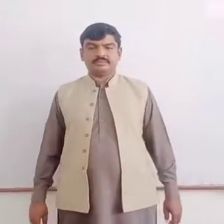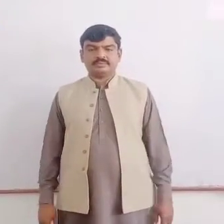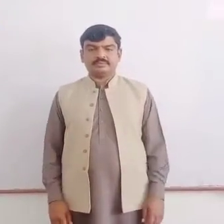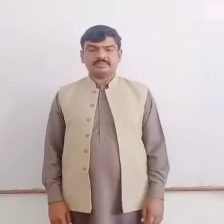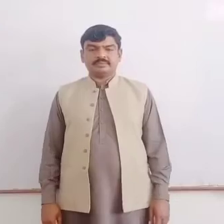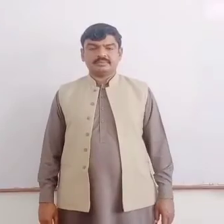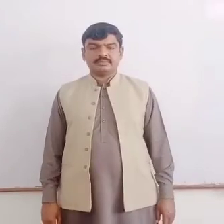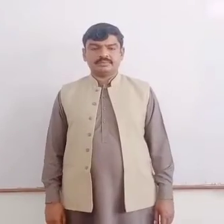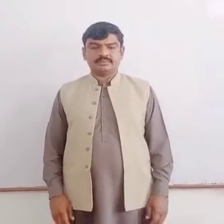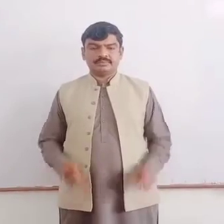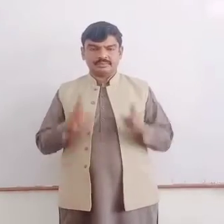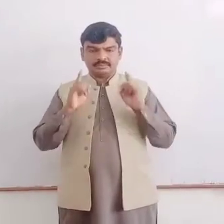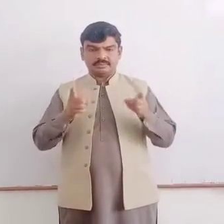गवाही,